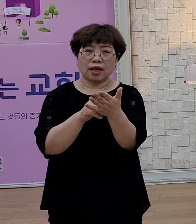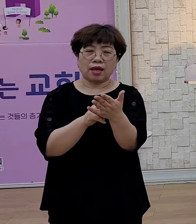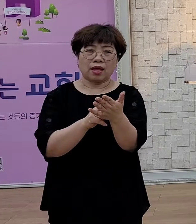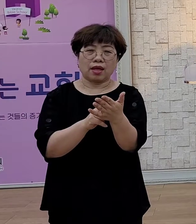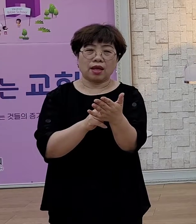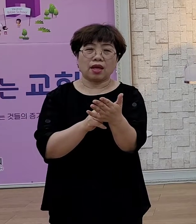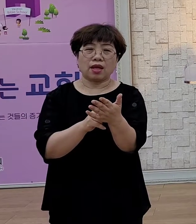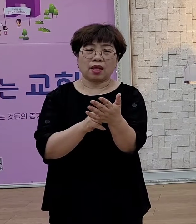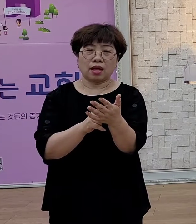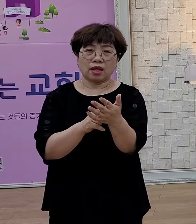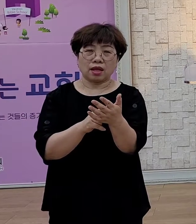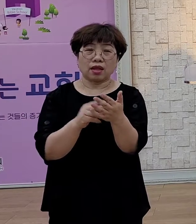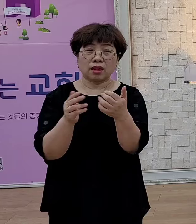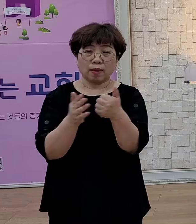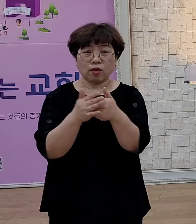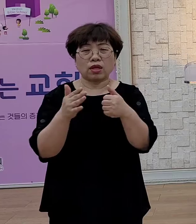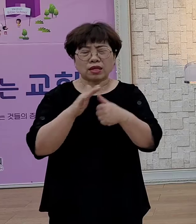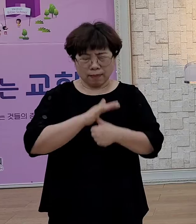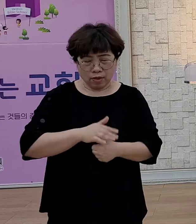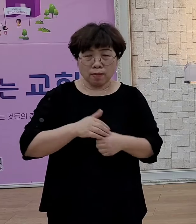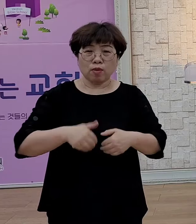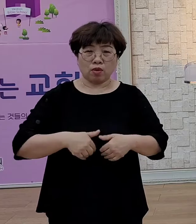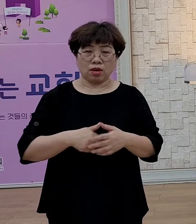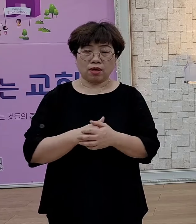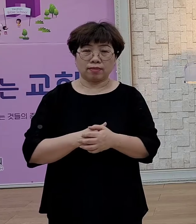말이에요. 예를 들면 어떤 거냐면은